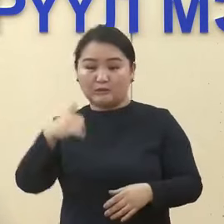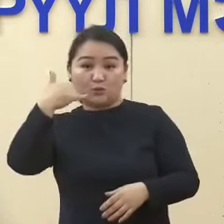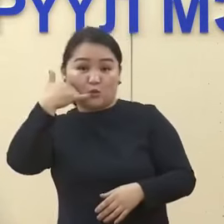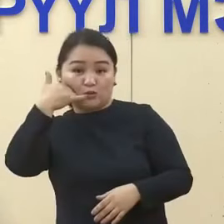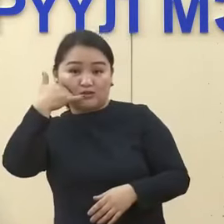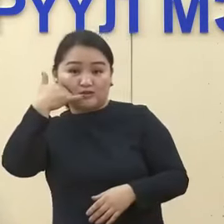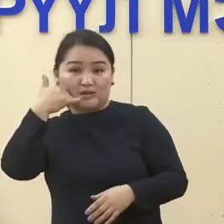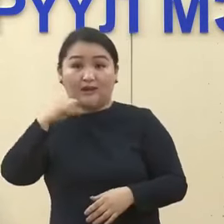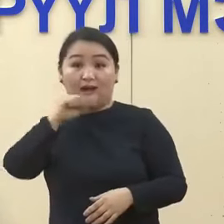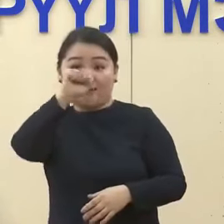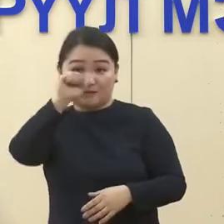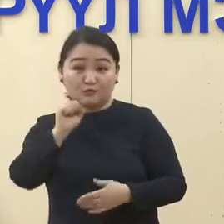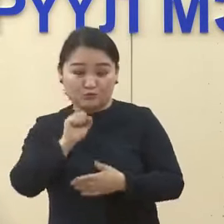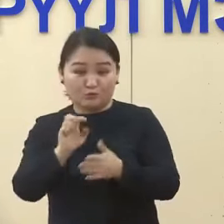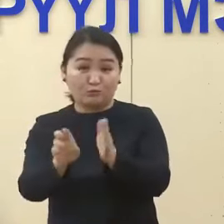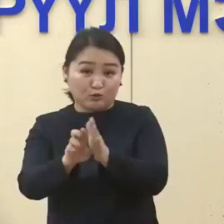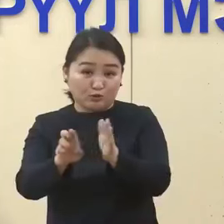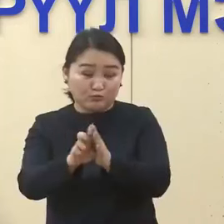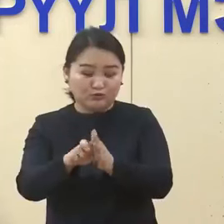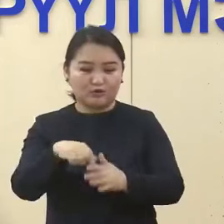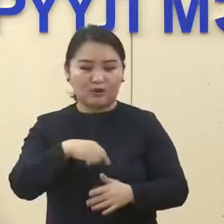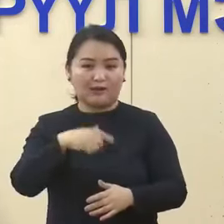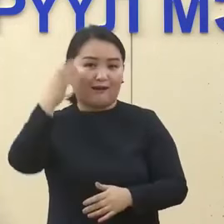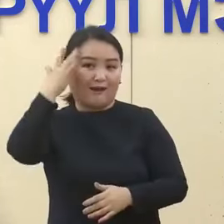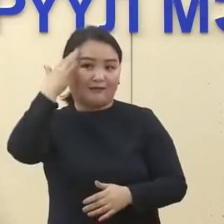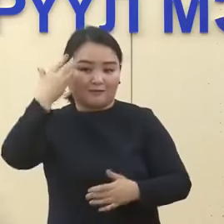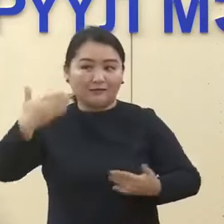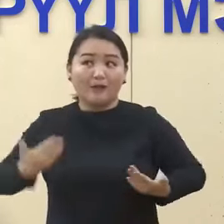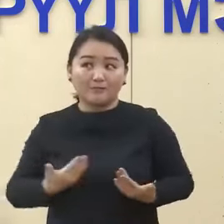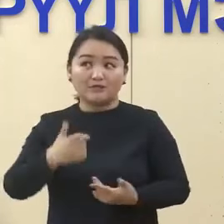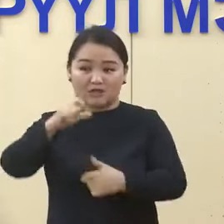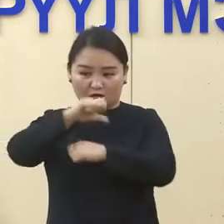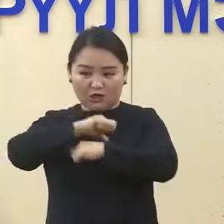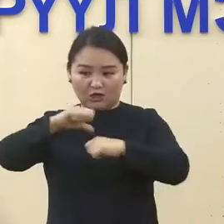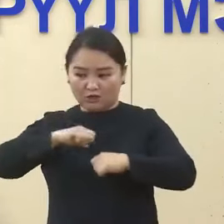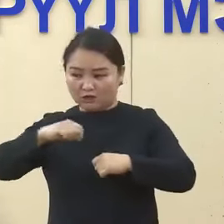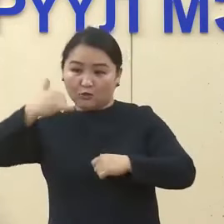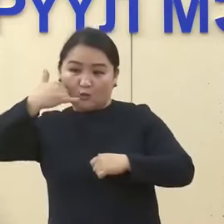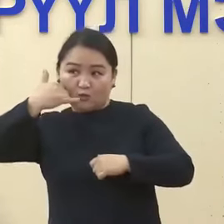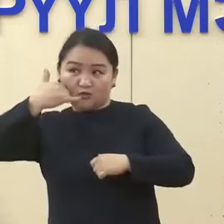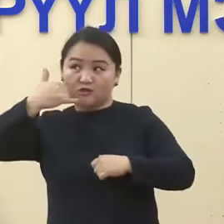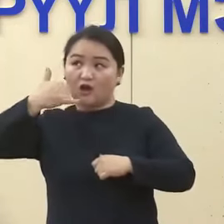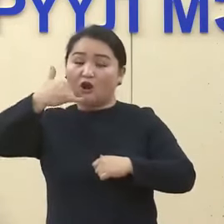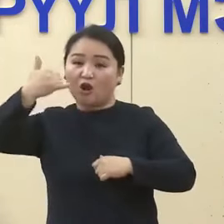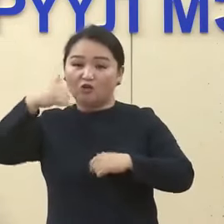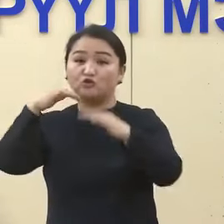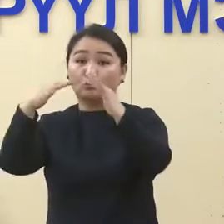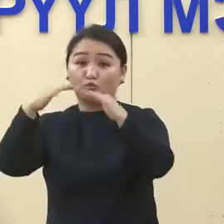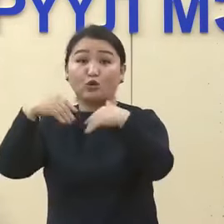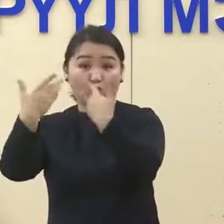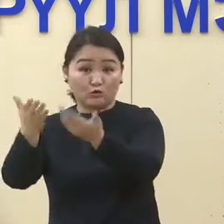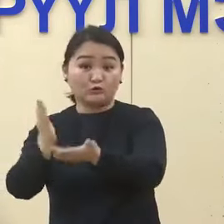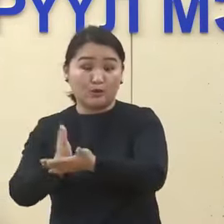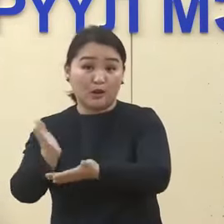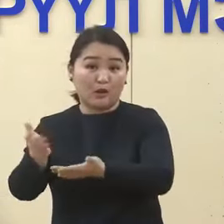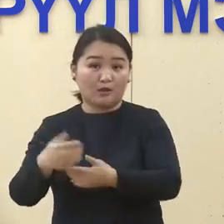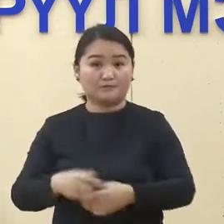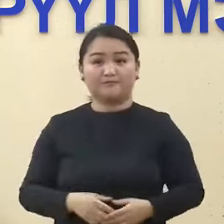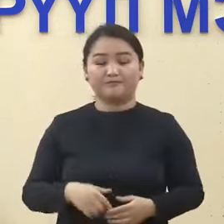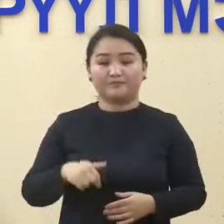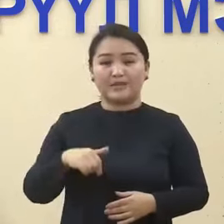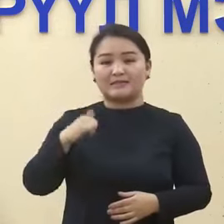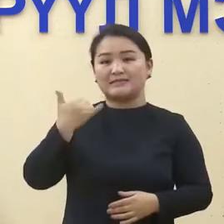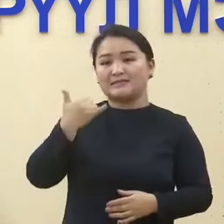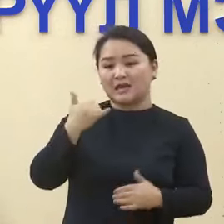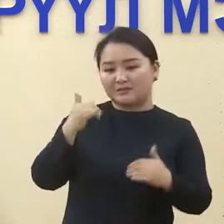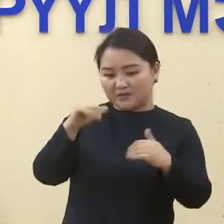нартай 119 одоо утсаар холбогдож мэдээлэл авч байгаа. Бид нар бас тэр иргэдтэй бол мэдээлэл өгч байгаа. Мөн одоо зарим иргэдийн одоо